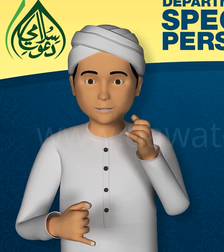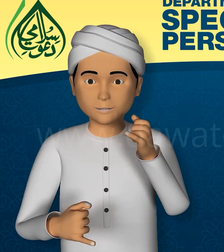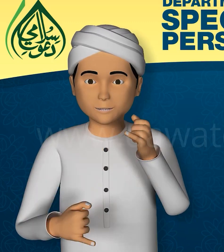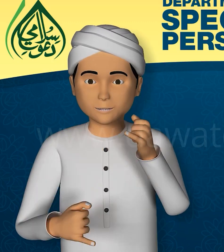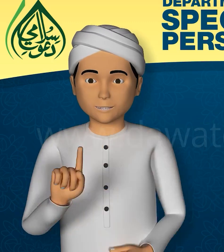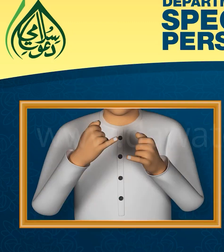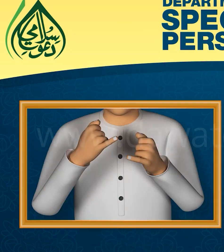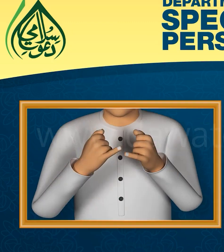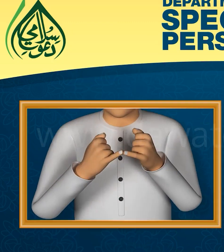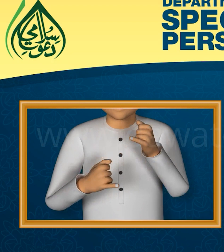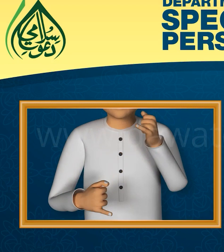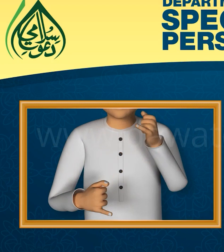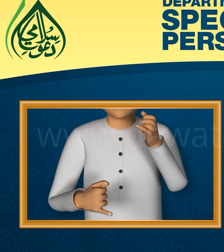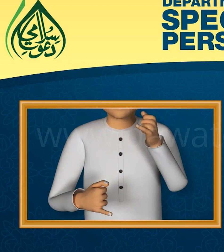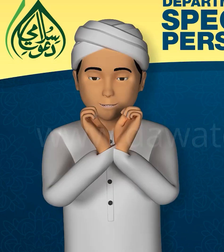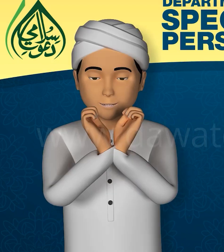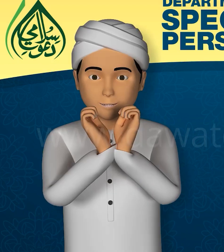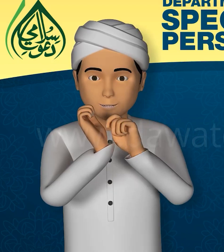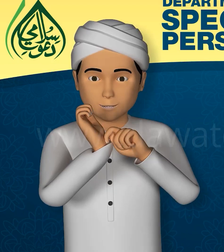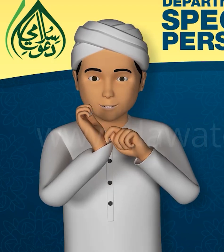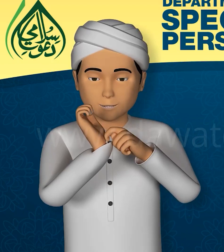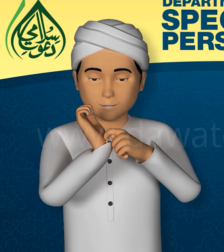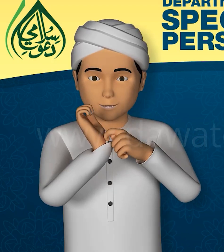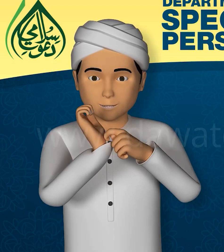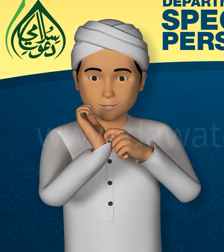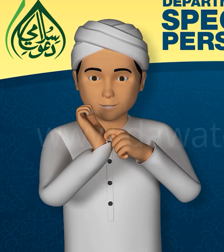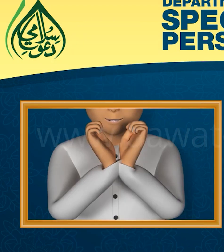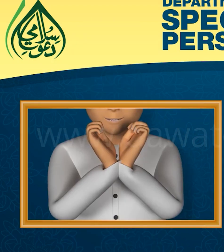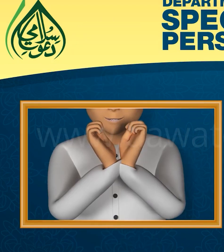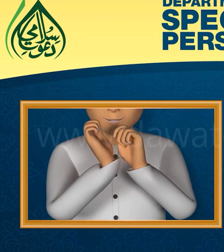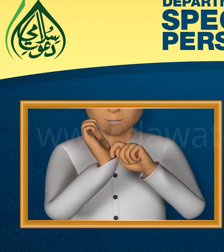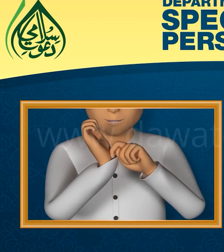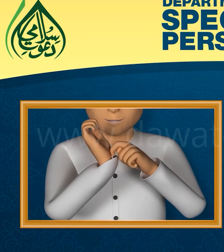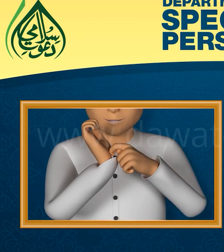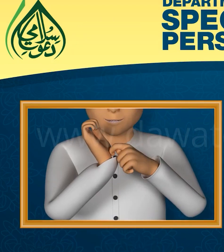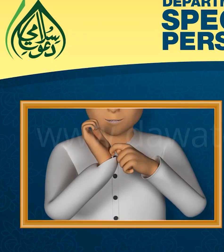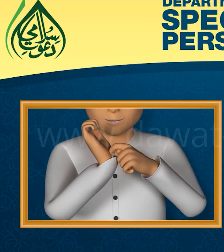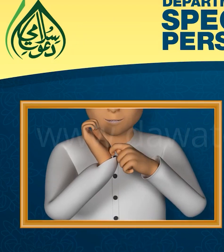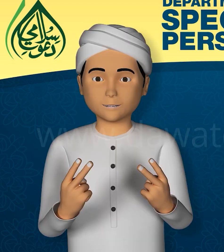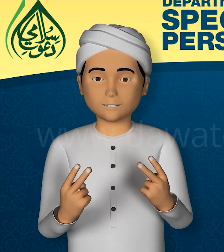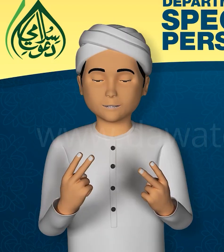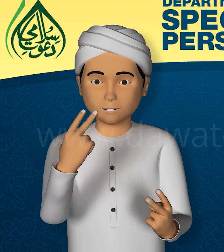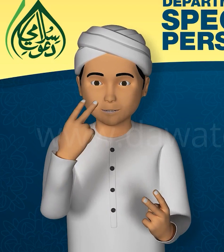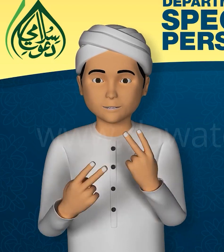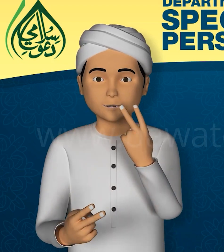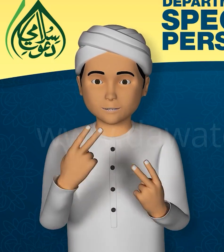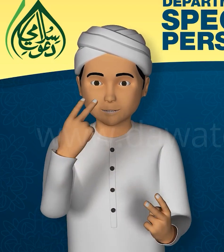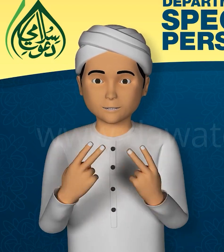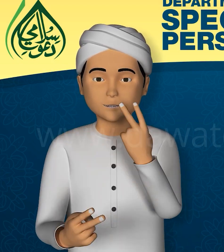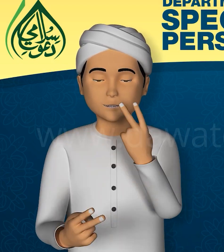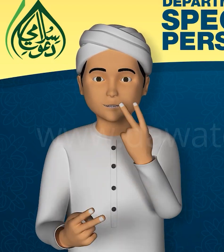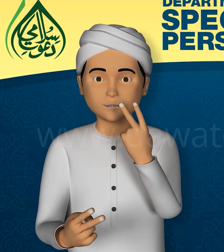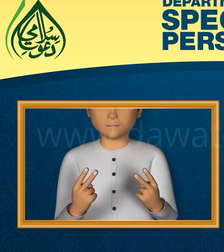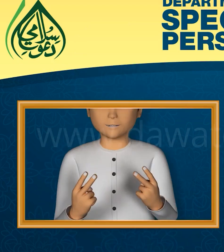फैल फैल हथकड़ी हथकड़ी प्रिया